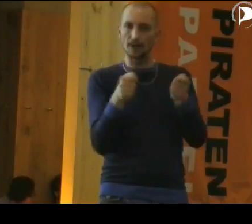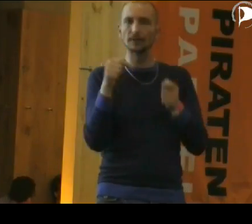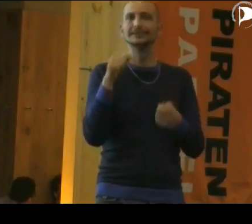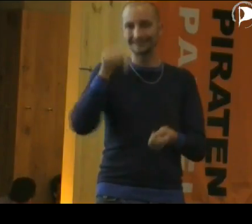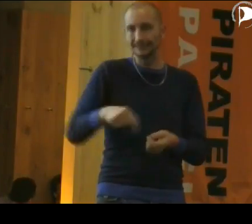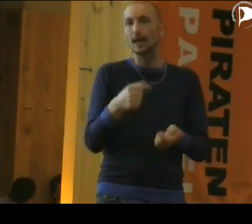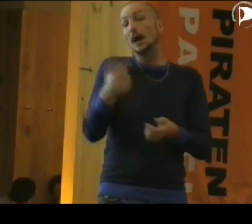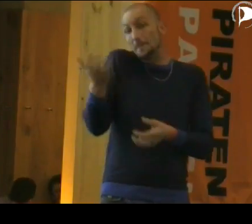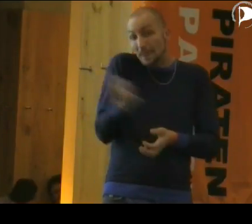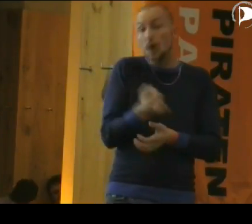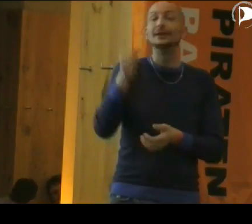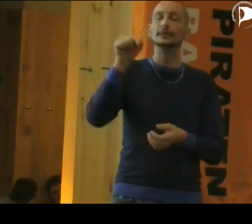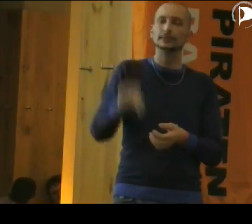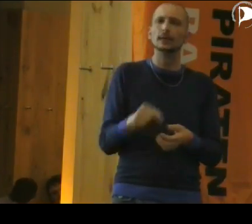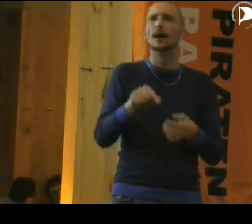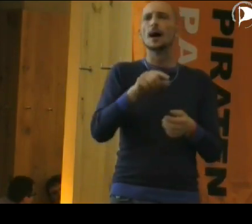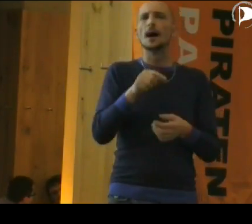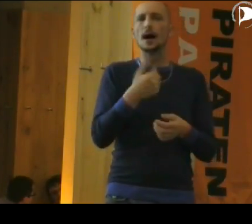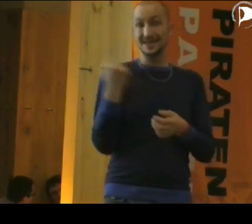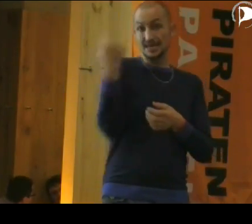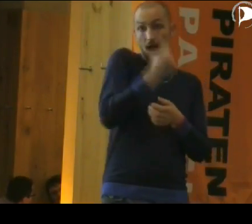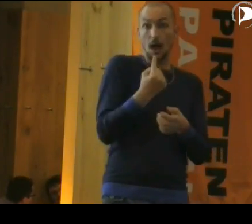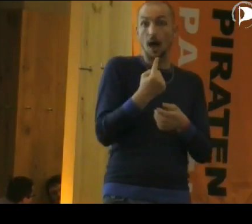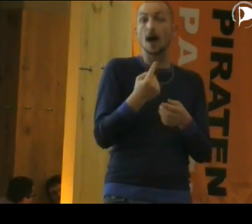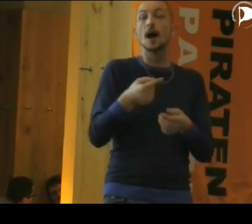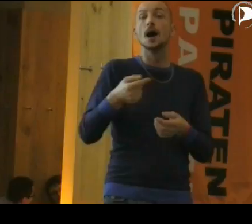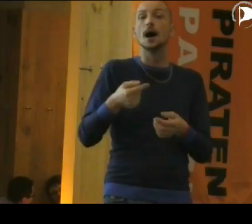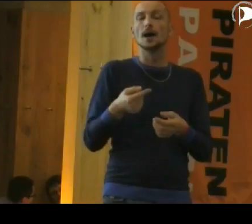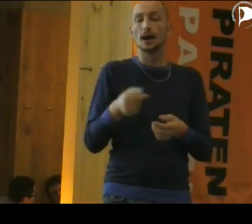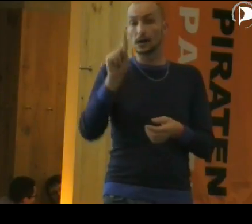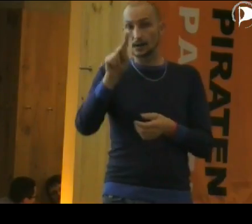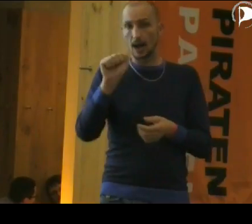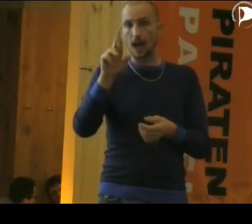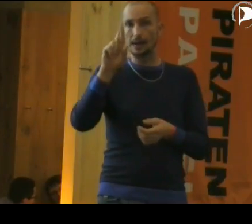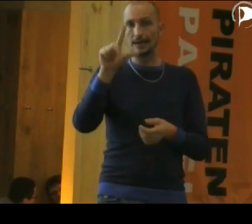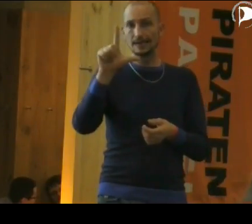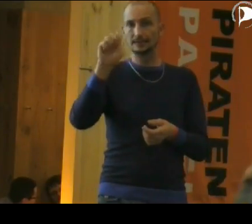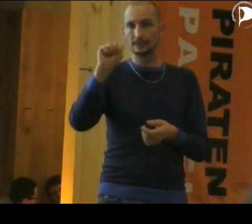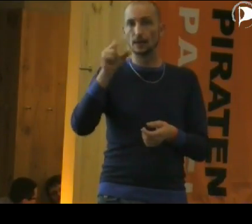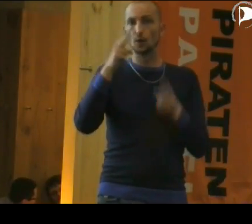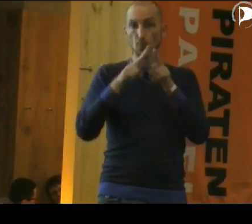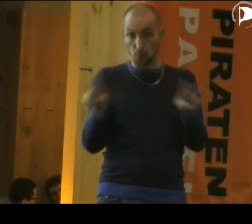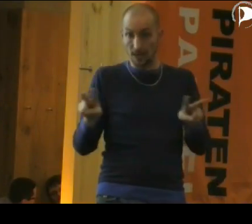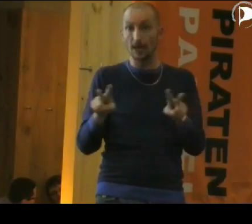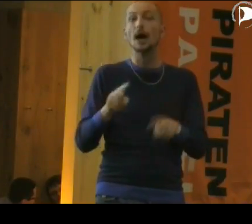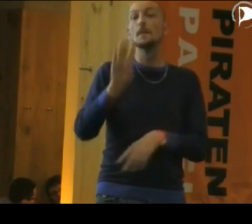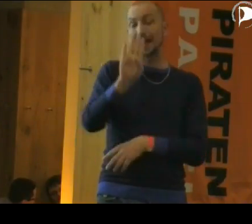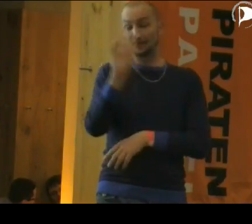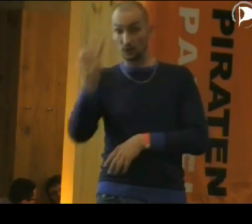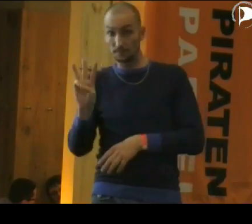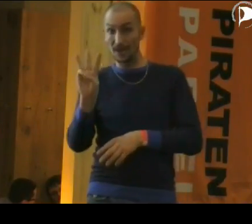ungefähr vor zu lassen und sechs karlsruhe war vor dem wahlkampf in baden württemberg aktiv in der ag